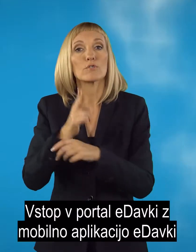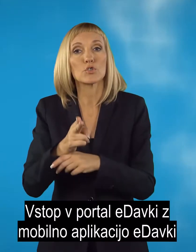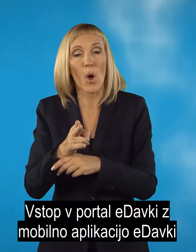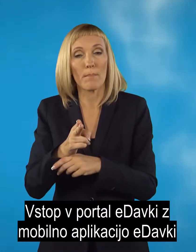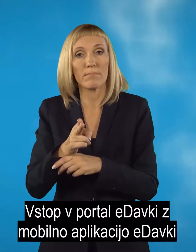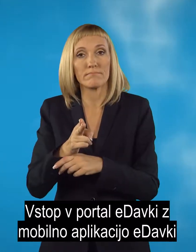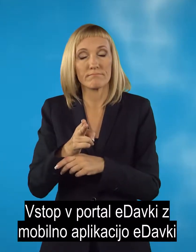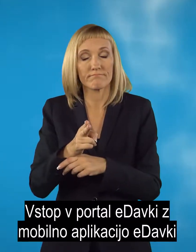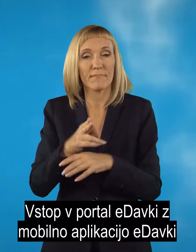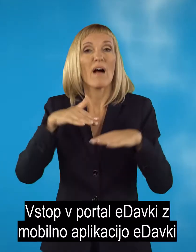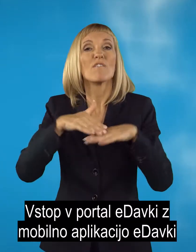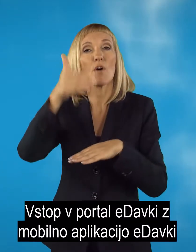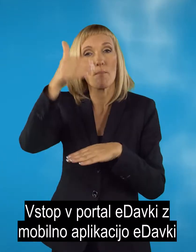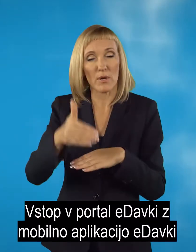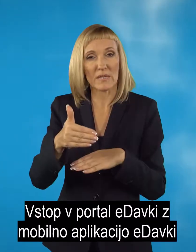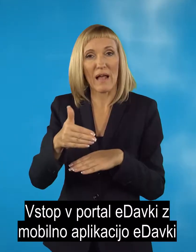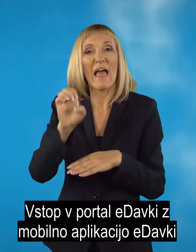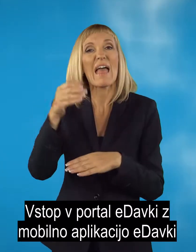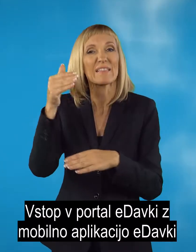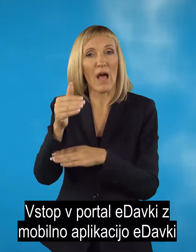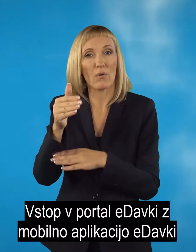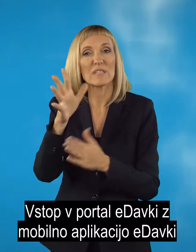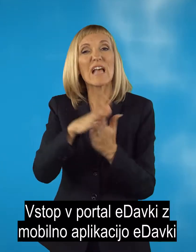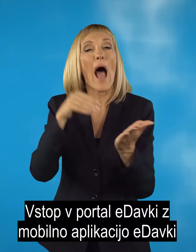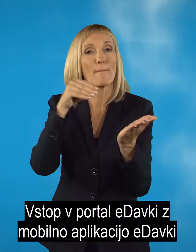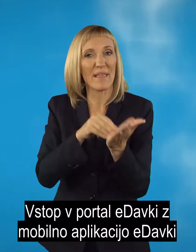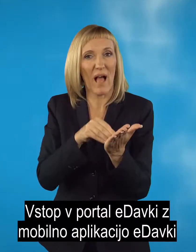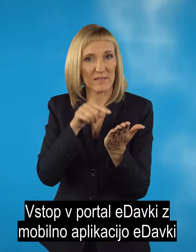Vstop v portal E-davki z mobilno aplikacijo E-davki.